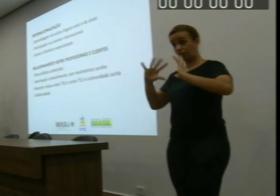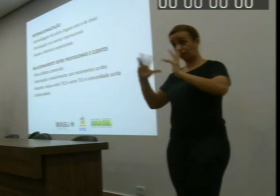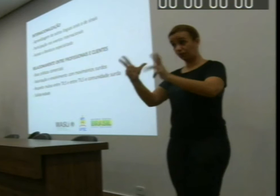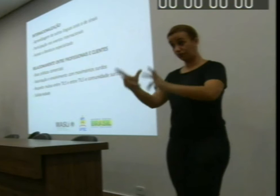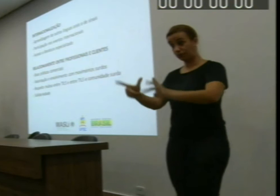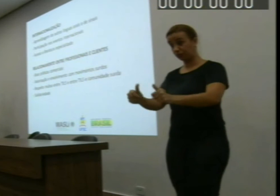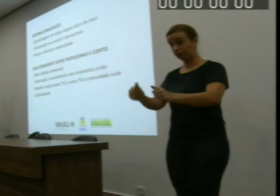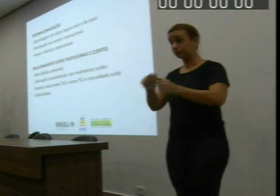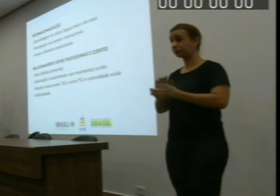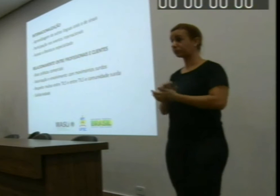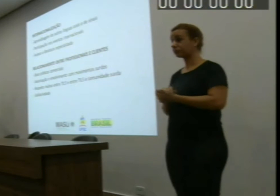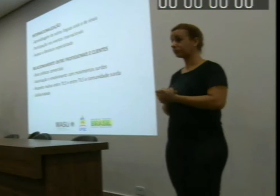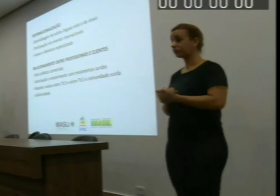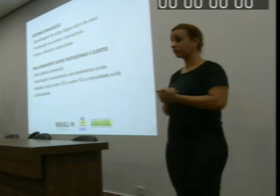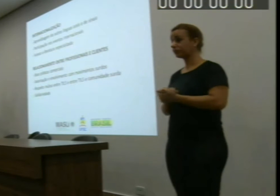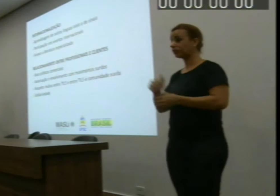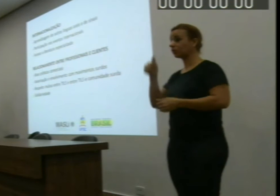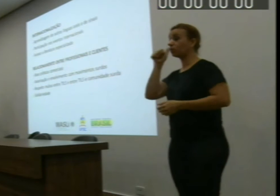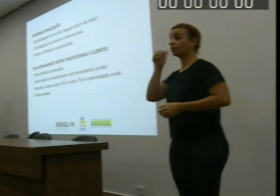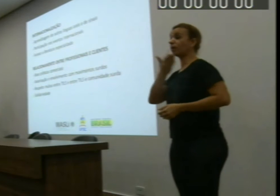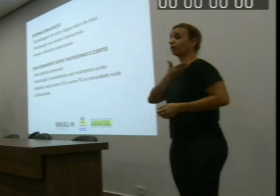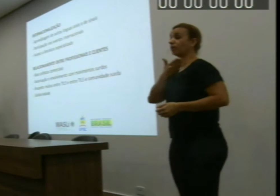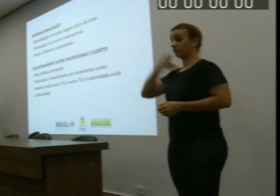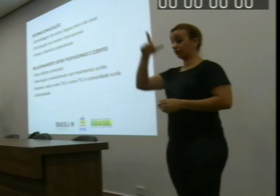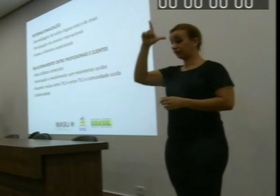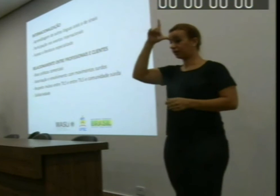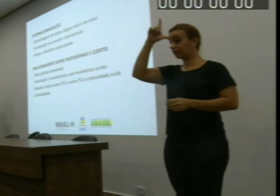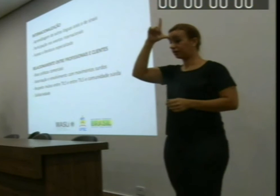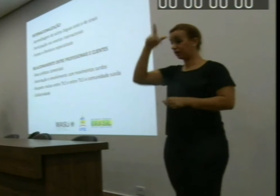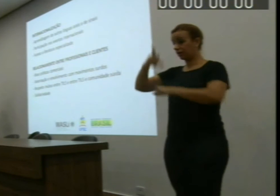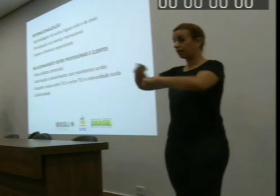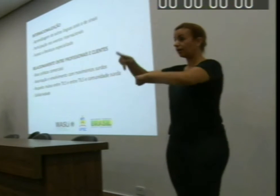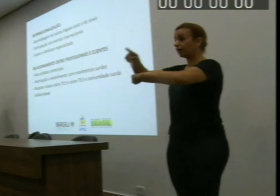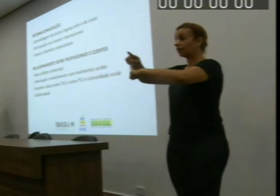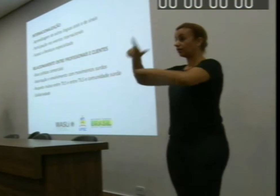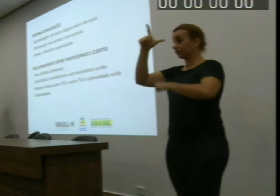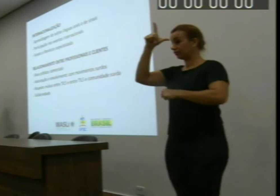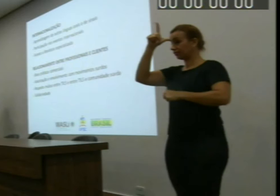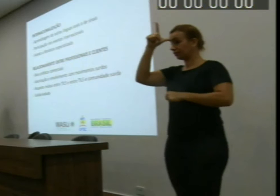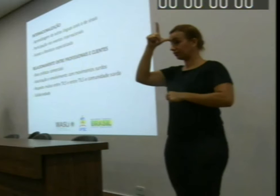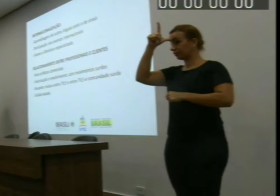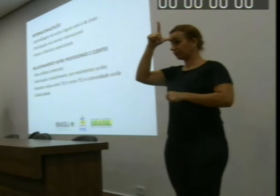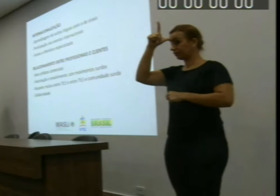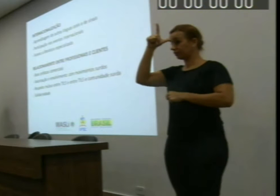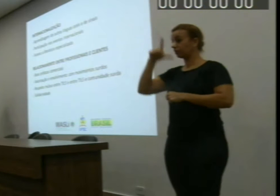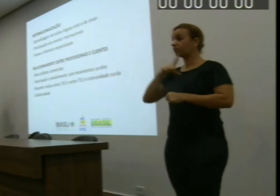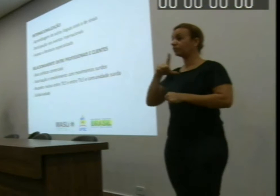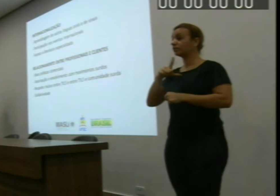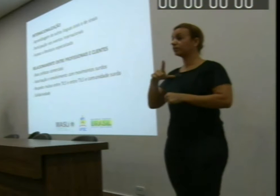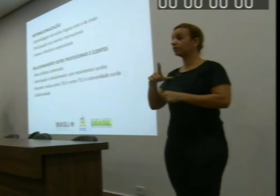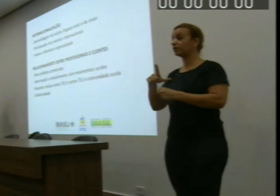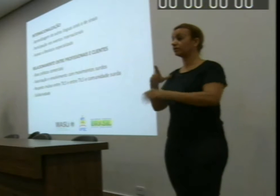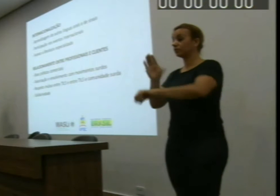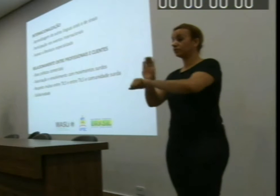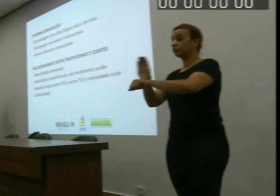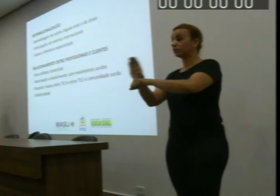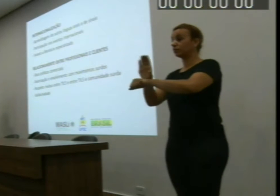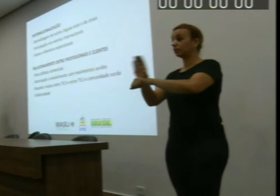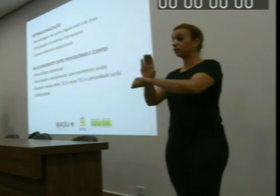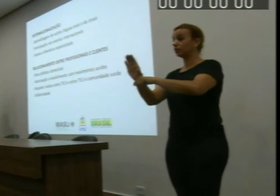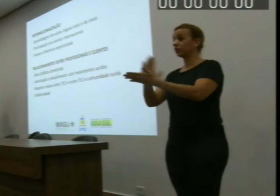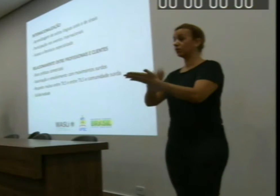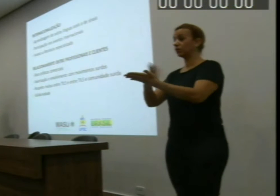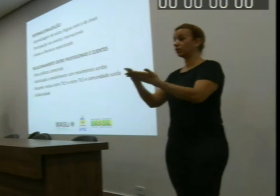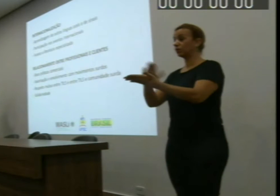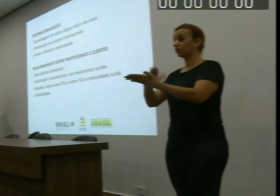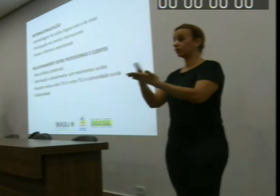uma uma colega da Alemanha que tem uma experiência muito vasta né nessa questão da formação dos intérpretes em cura em curta